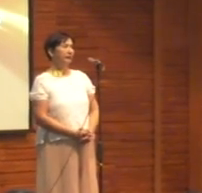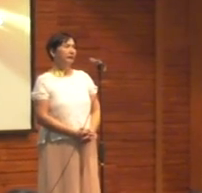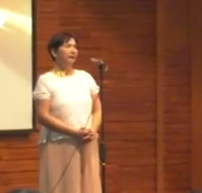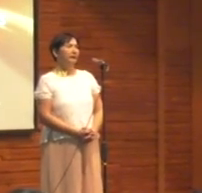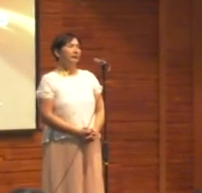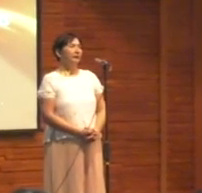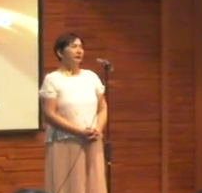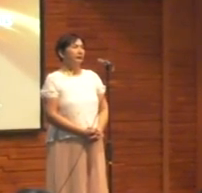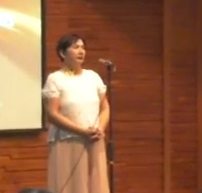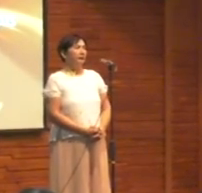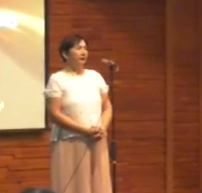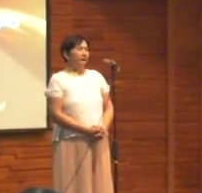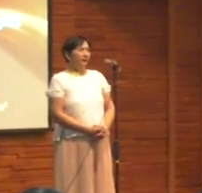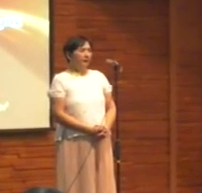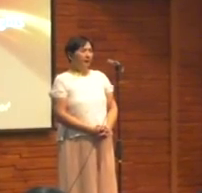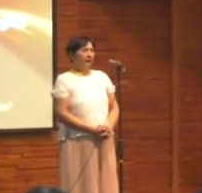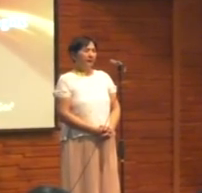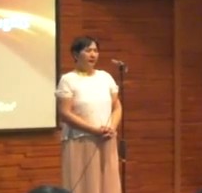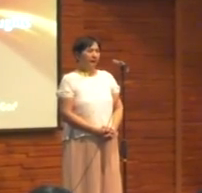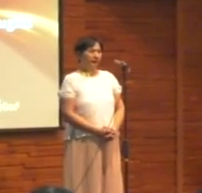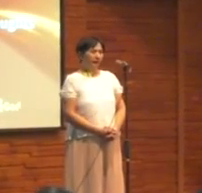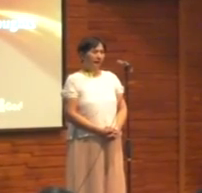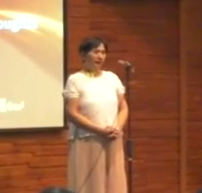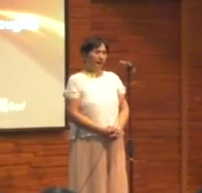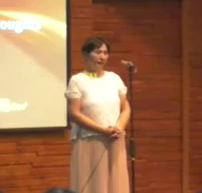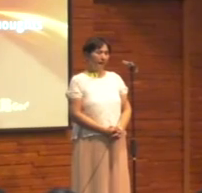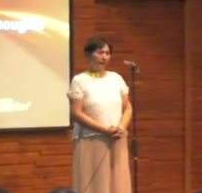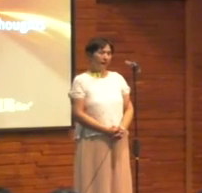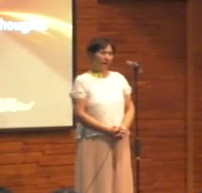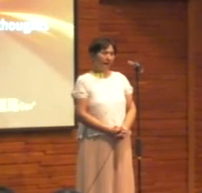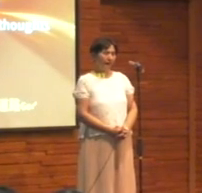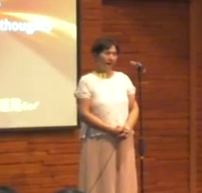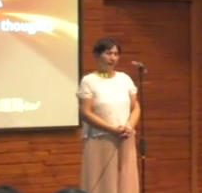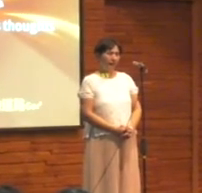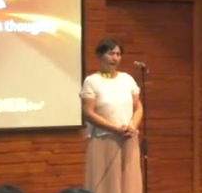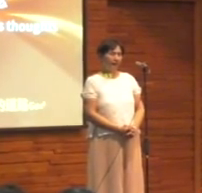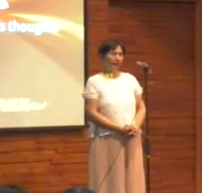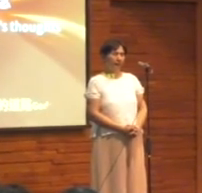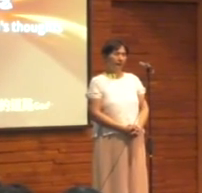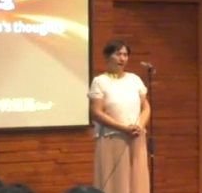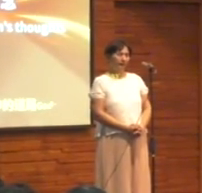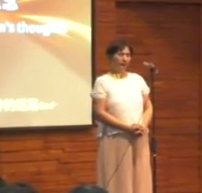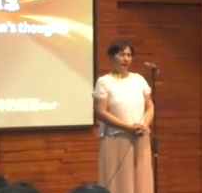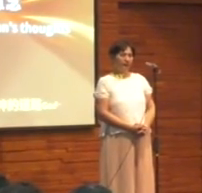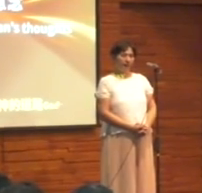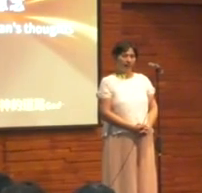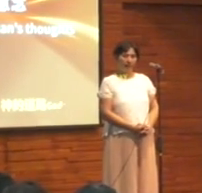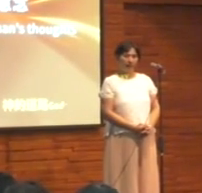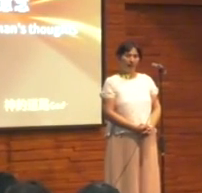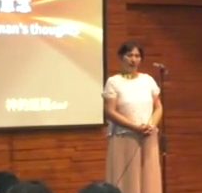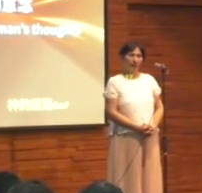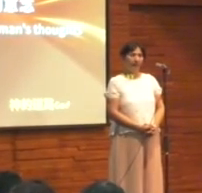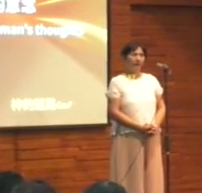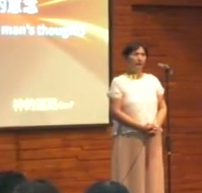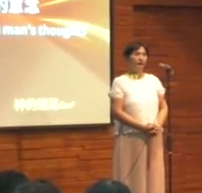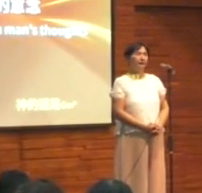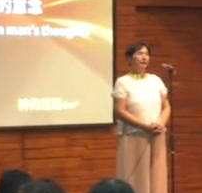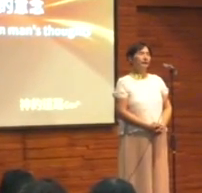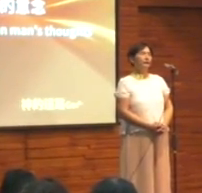们要满有神的气息，把灵浇灌在你里面，那你要成为耶和华的军队，然后神迹奇事要出来，